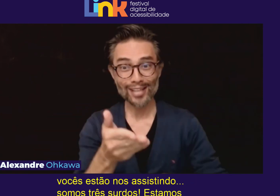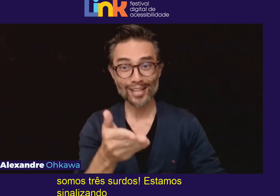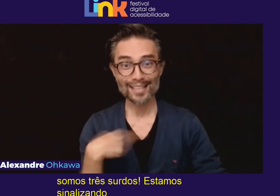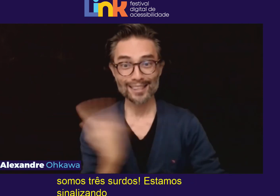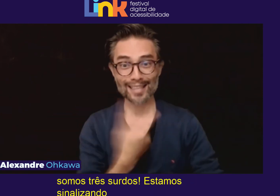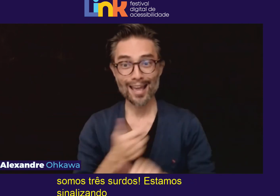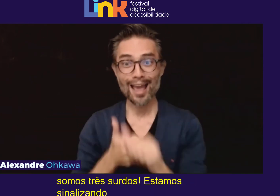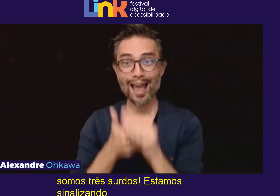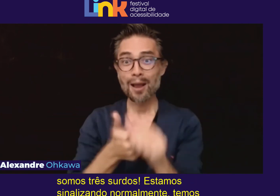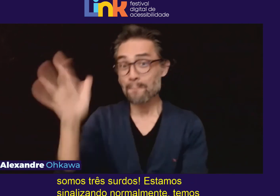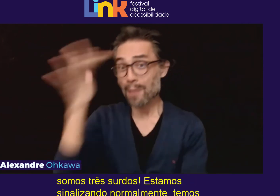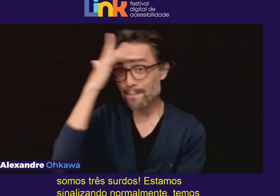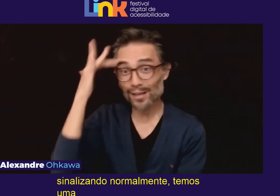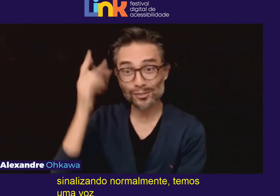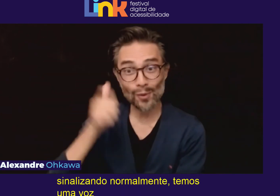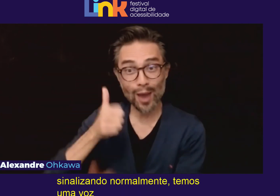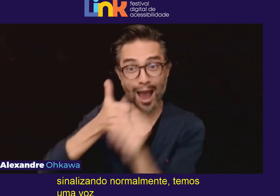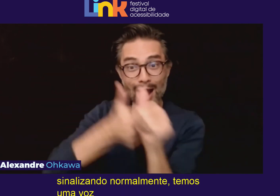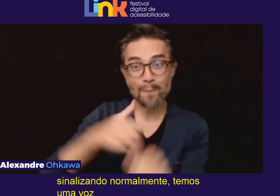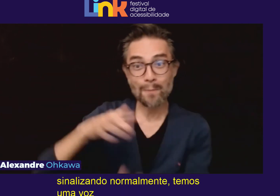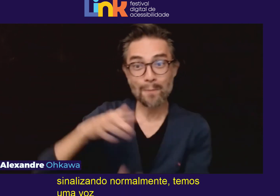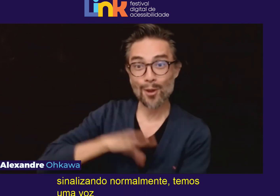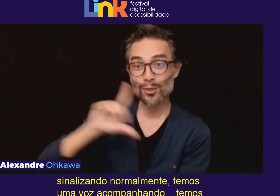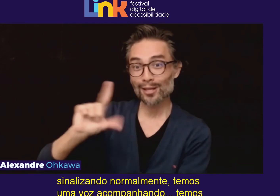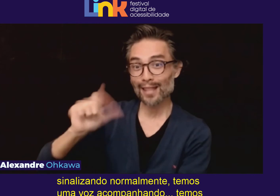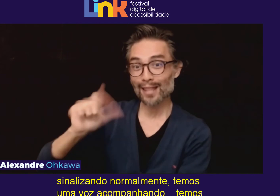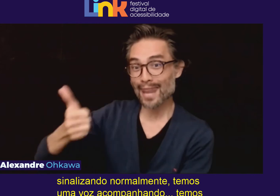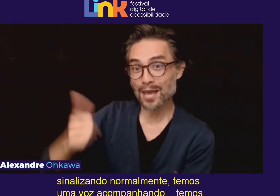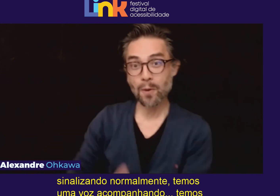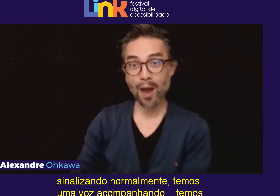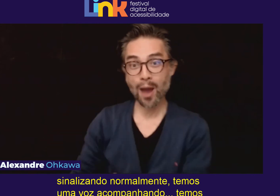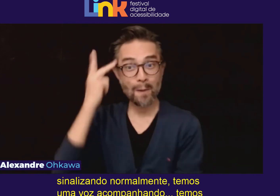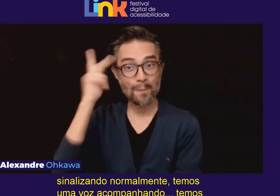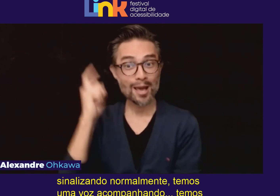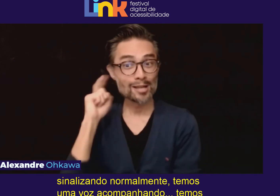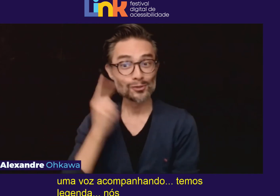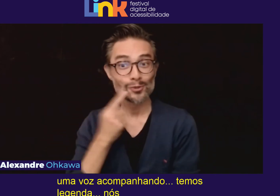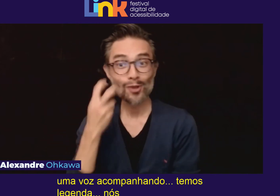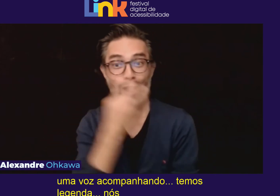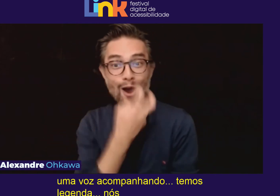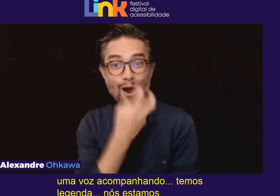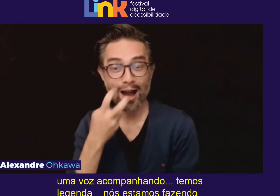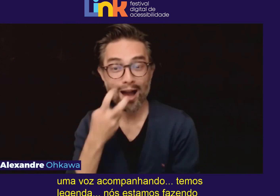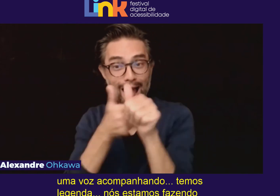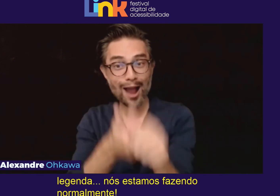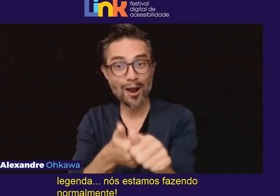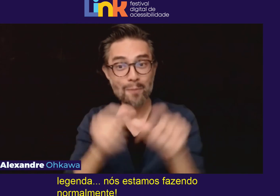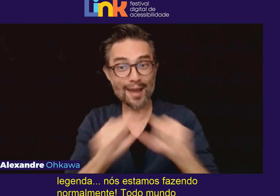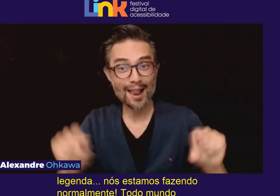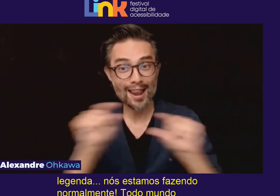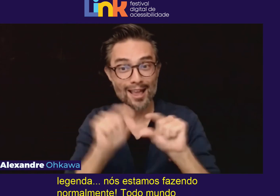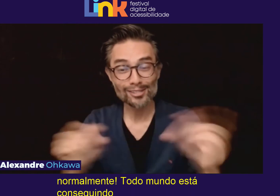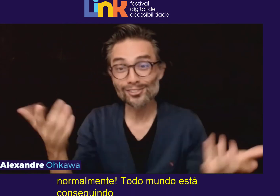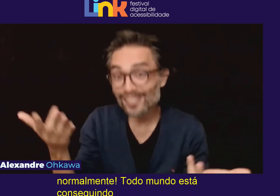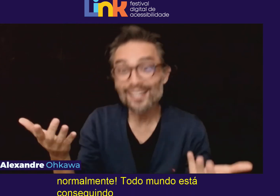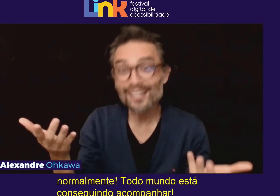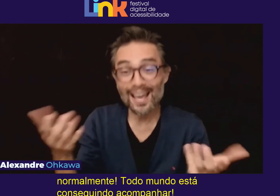temos legenda, e nós estamos fazendo normalmente, todo mundo está conseguindo acompanhar, com voz,